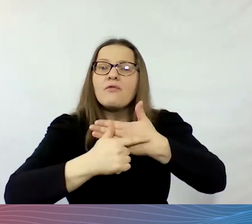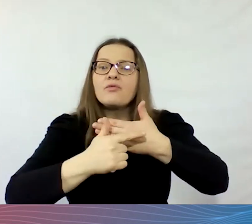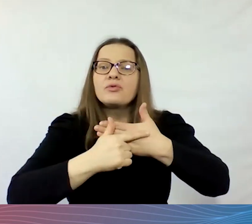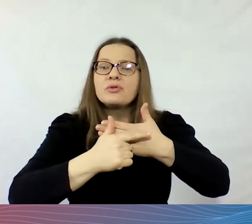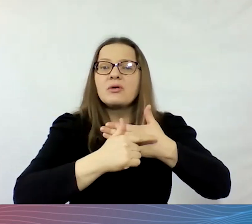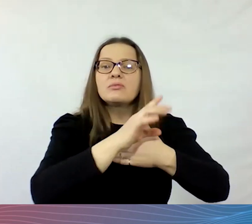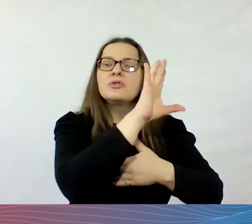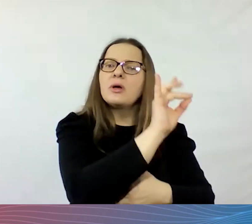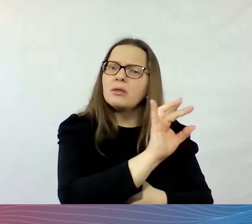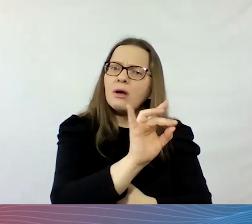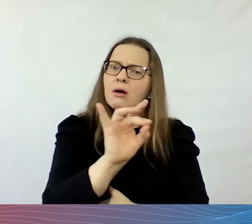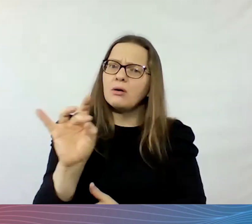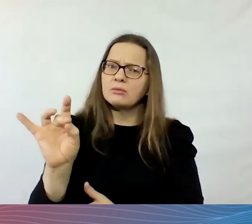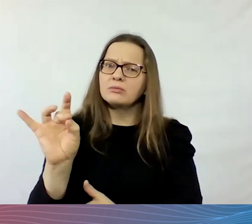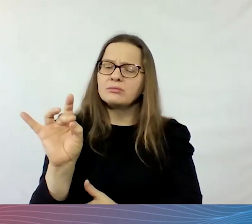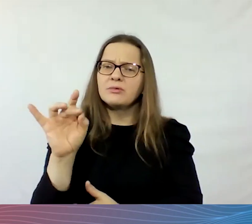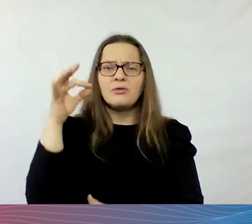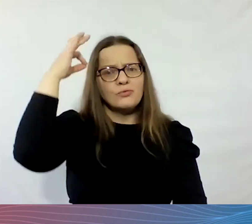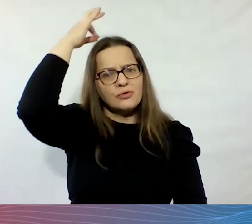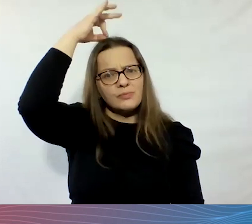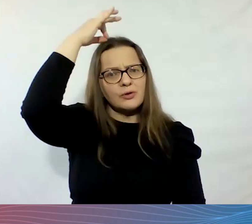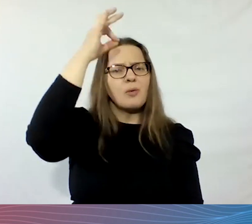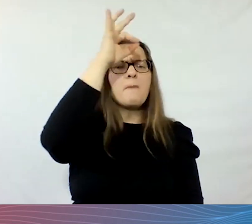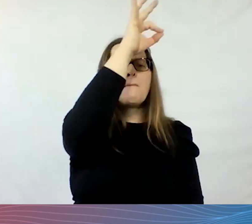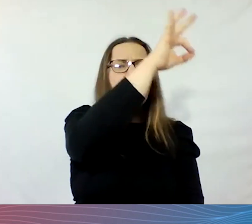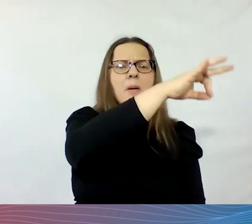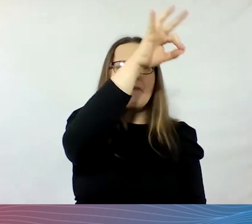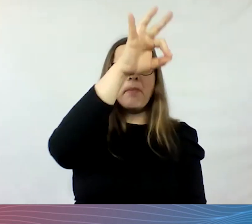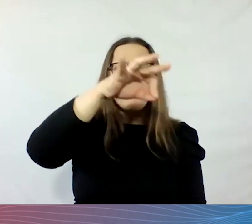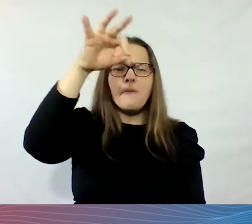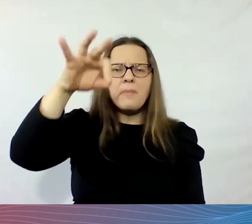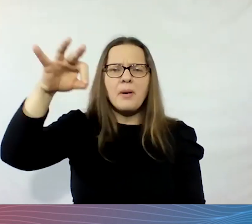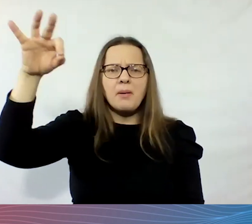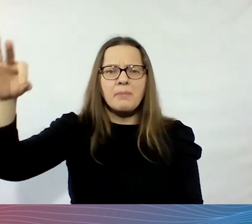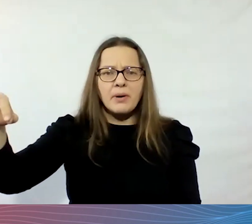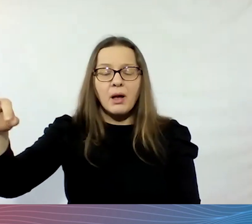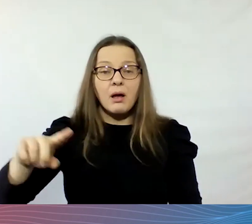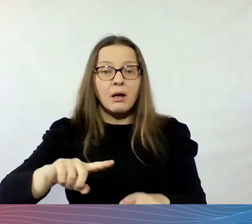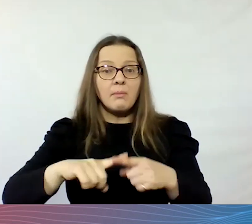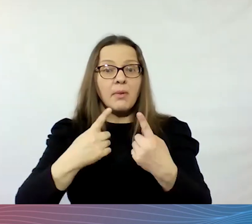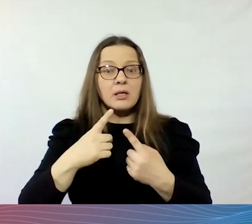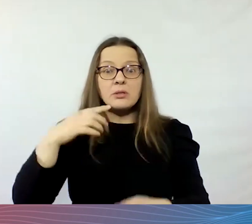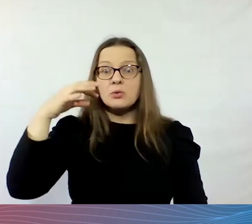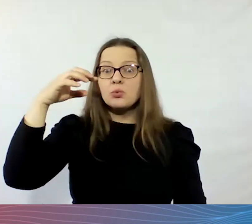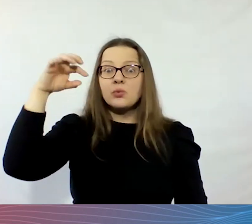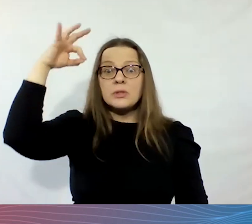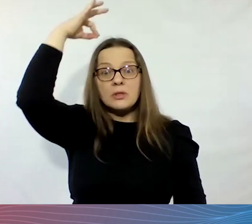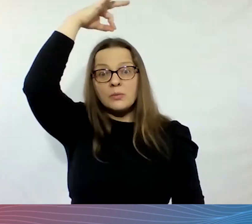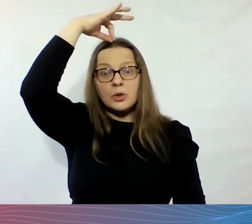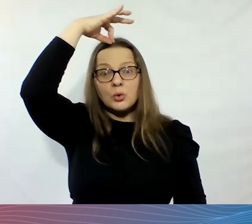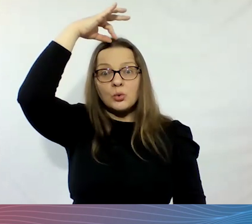A diversidade de dons, mas o espírito é o mesmo. É o espírito que